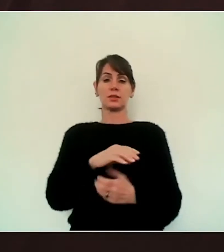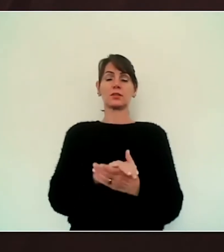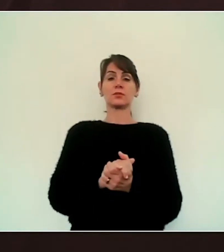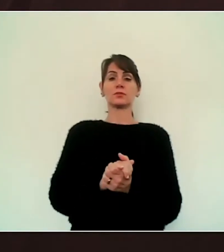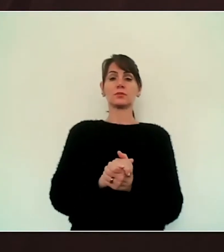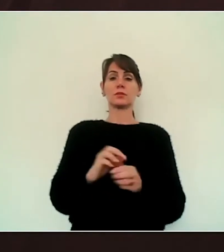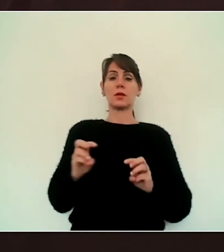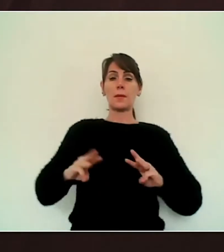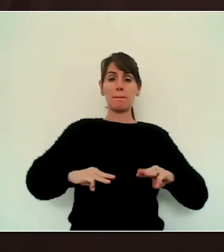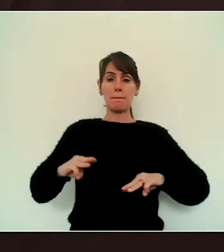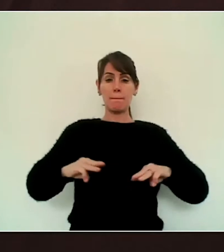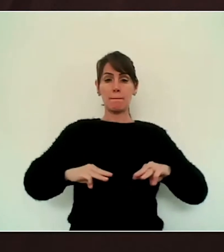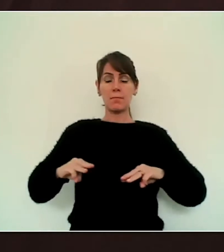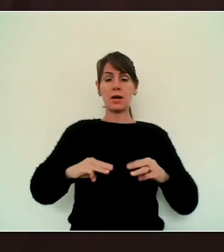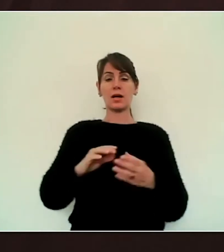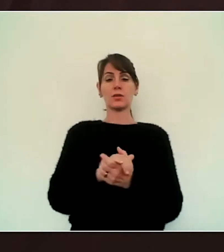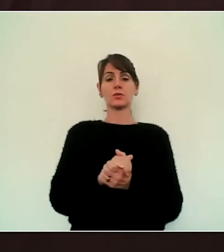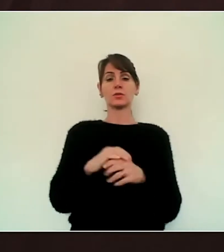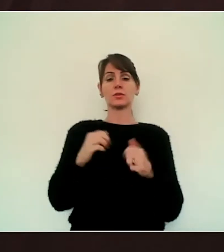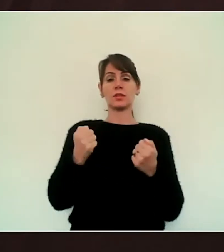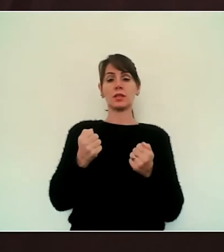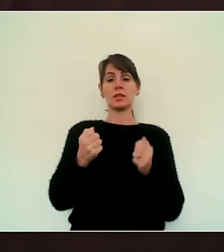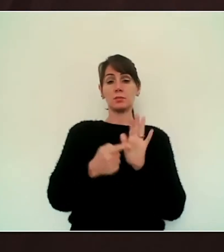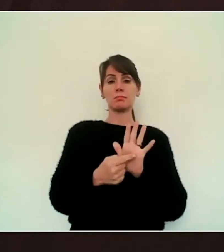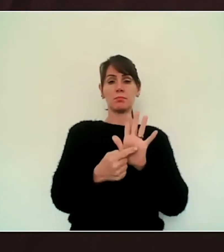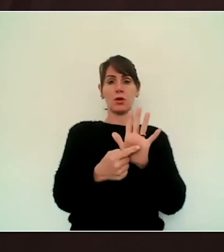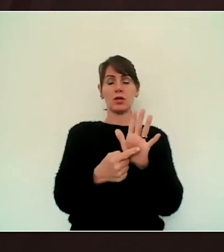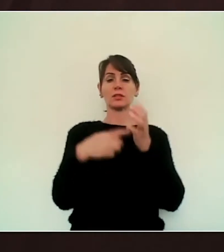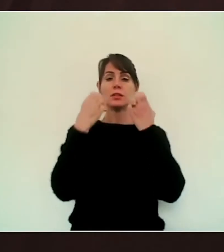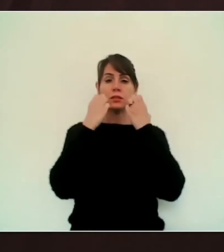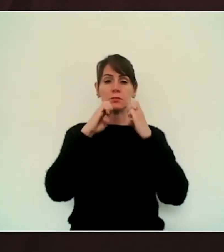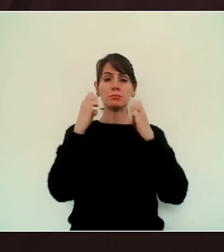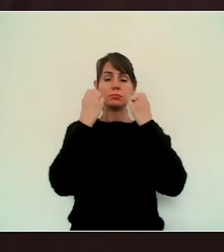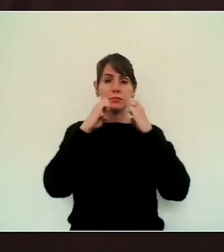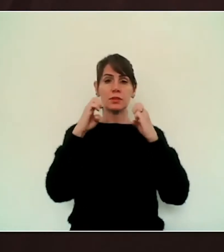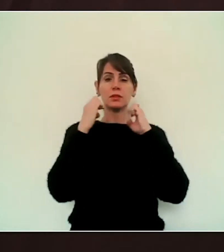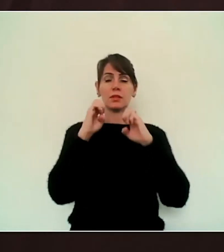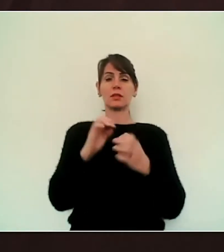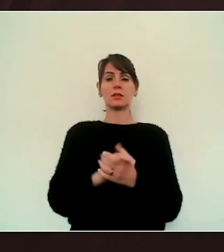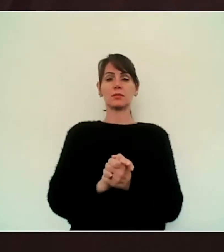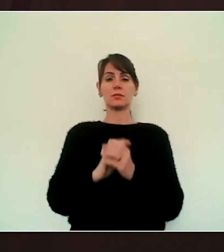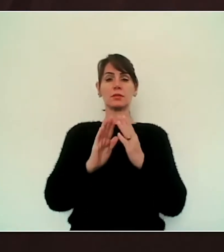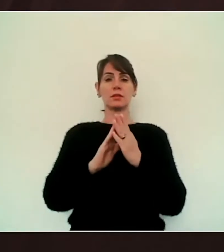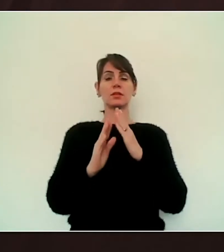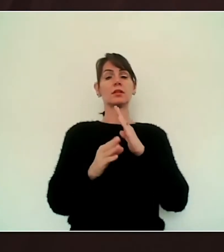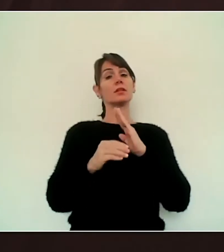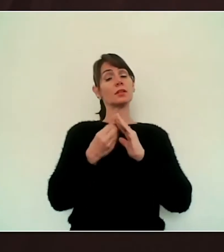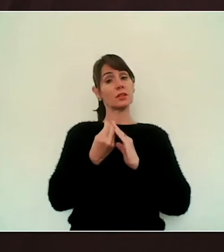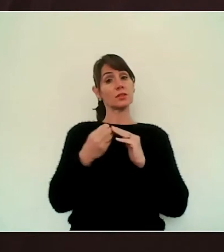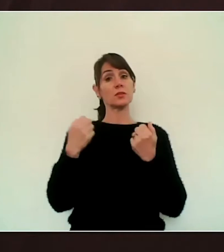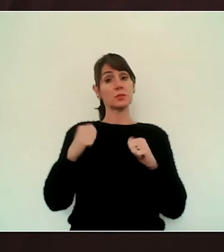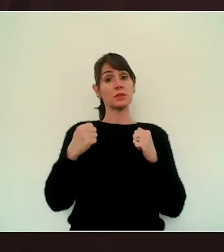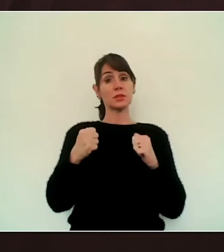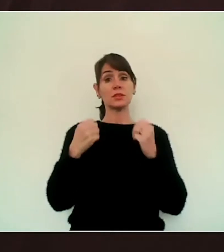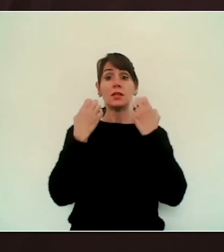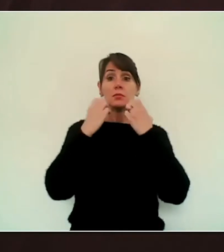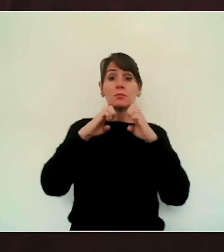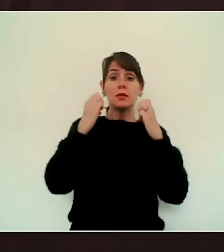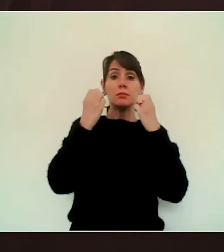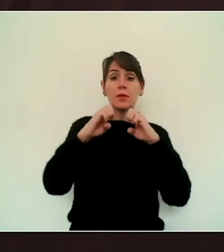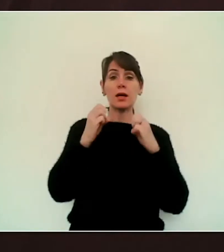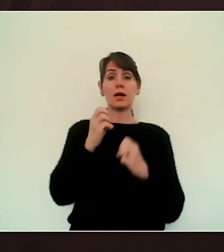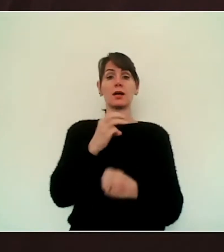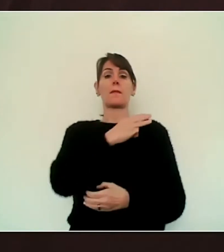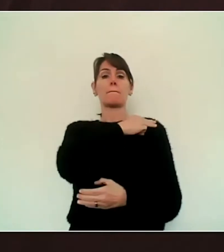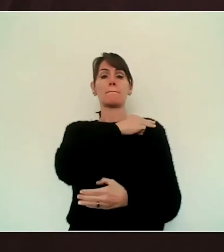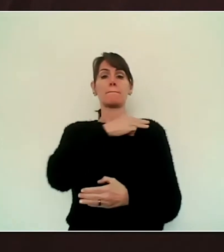A igreja tem a missão de pregar o evangelho e de, portanto, não é isso? E